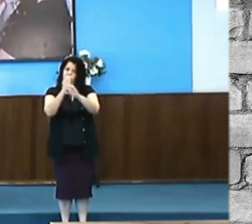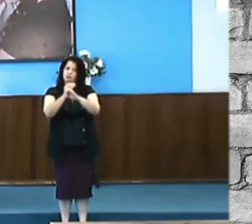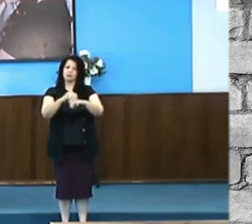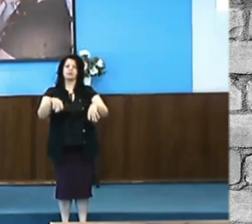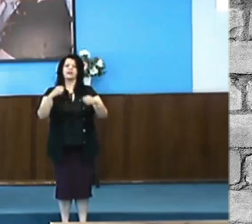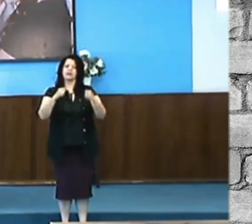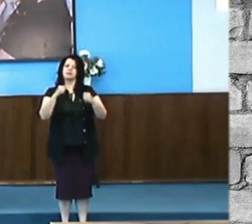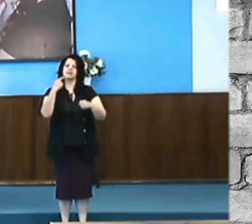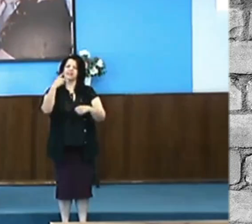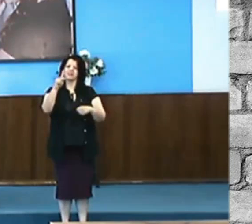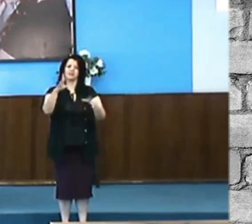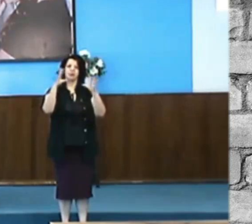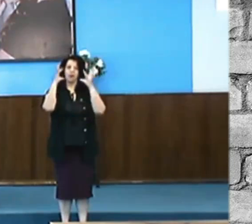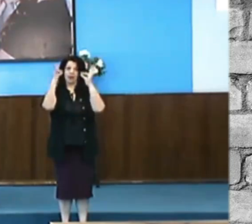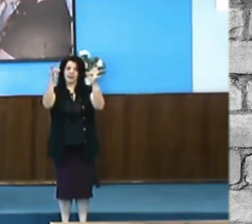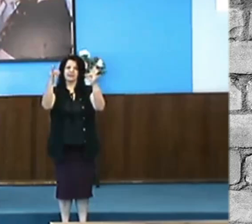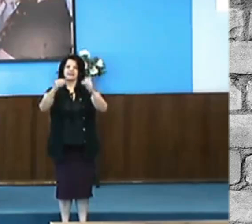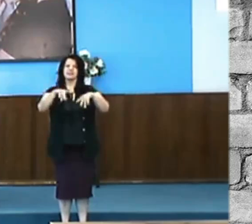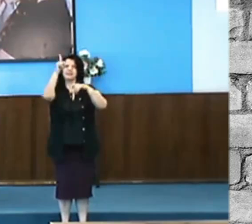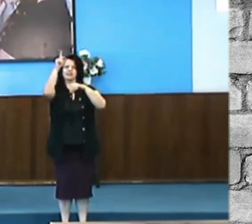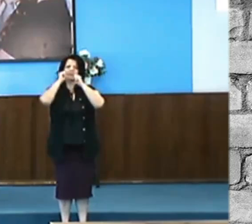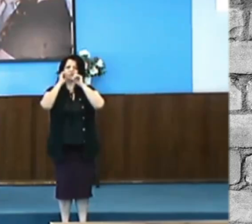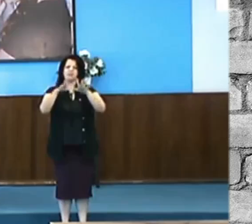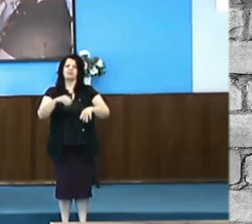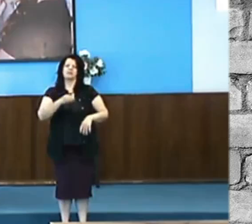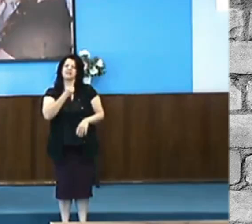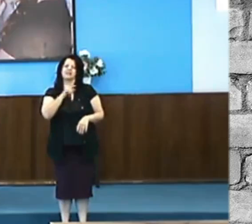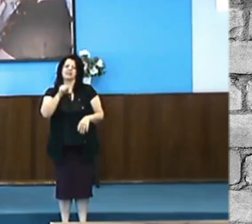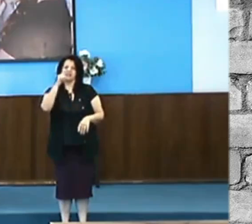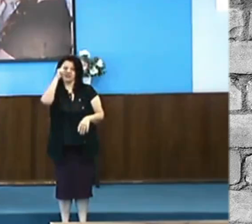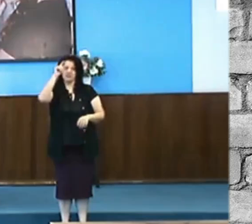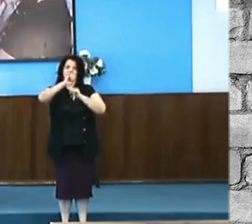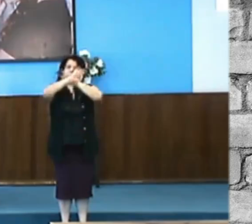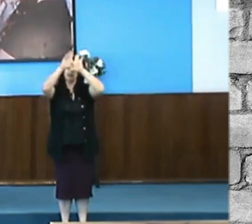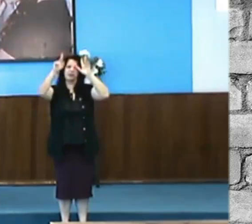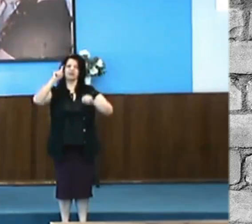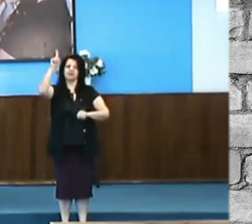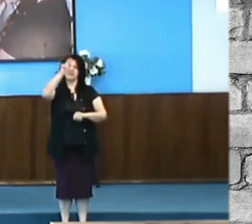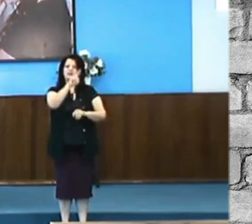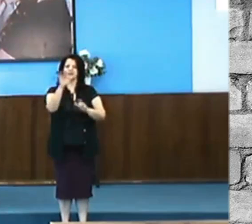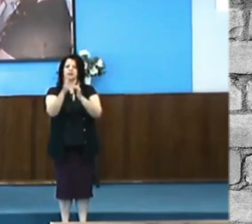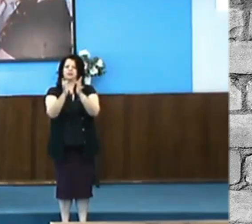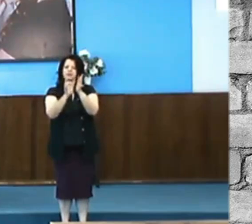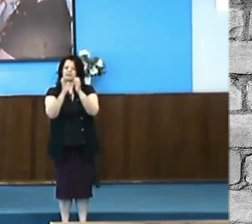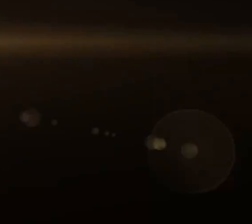sua atenção. Que Deus te abençoe ricamente, que você possa viver esse dia para a glória de Deus, em nome de Jesus.